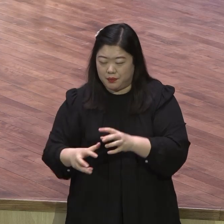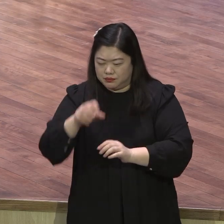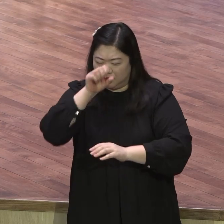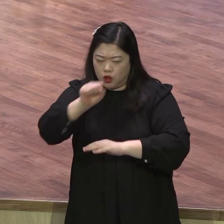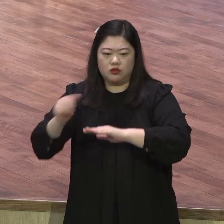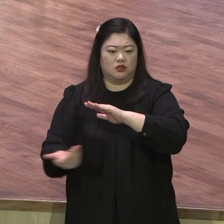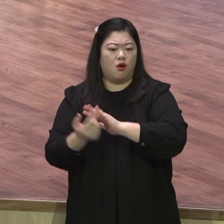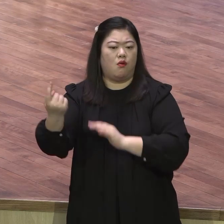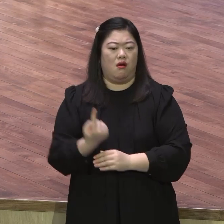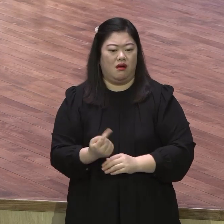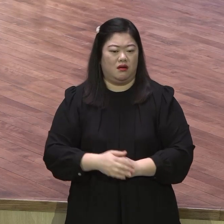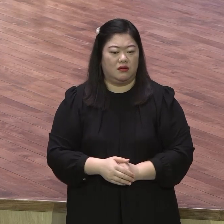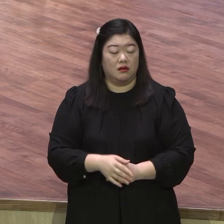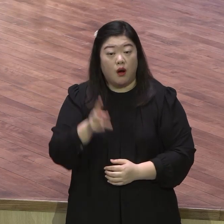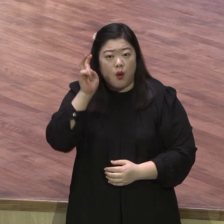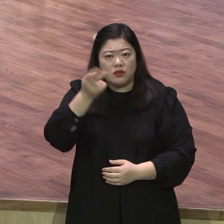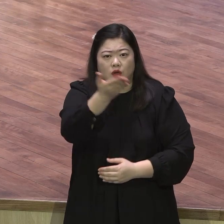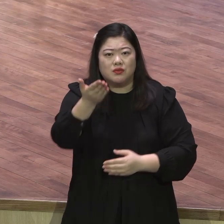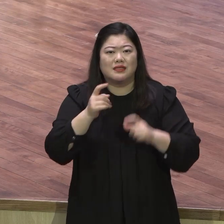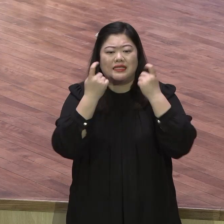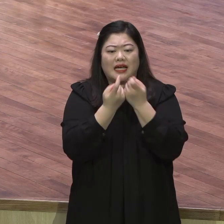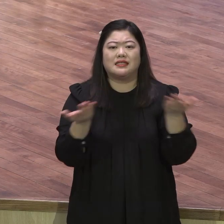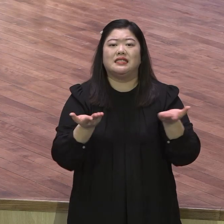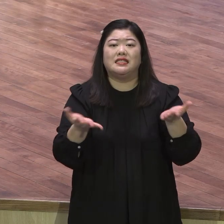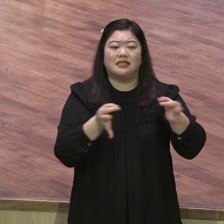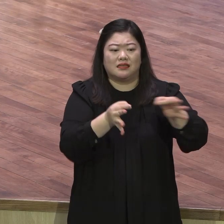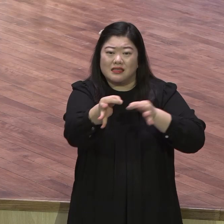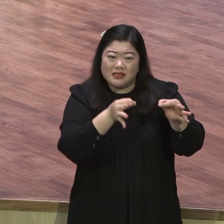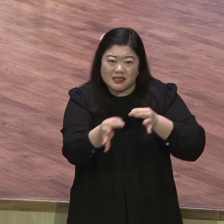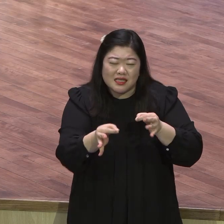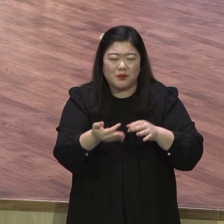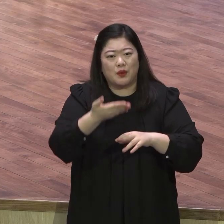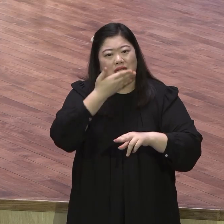식당하는 분들 개인 개인 사업하는 분들